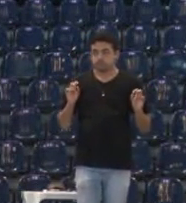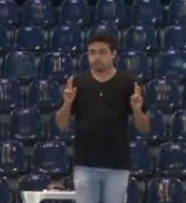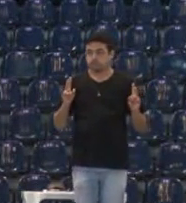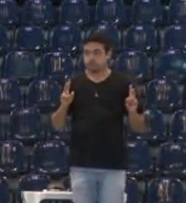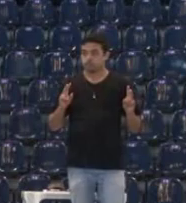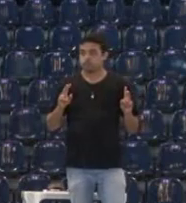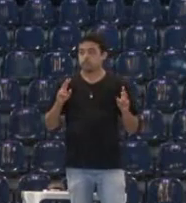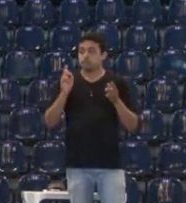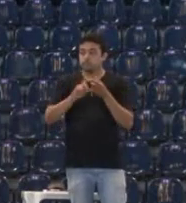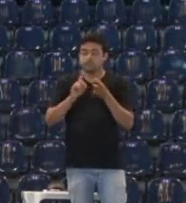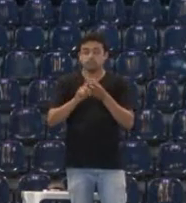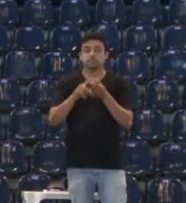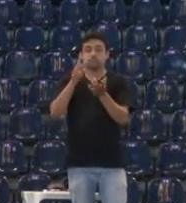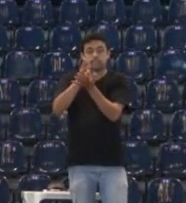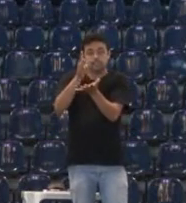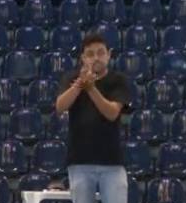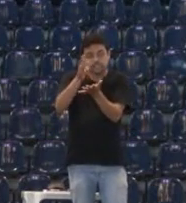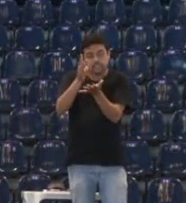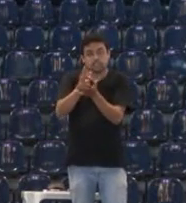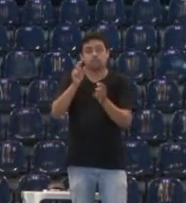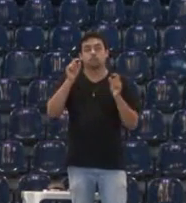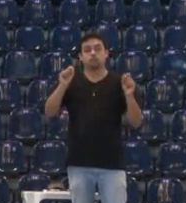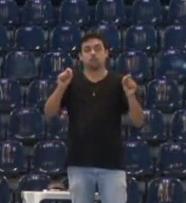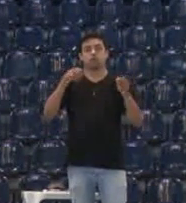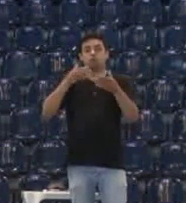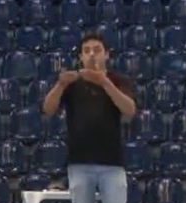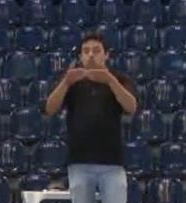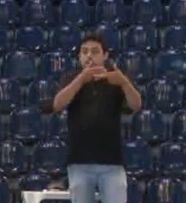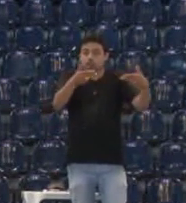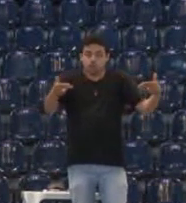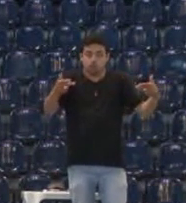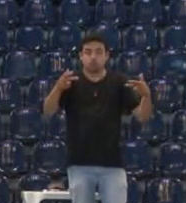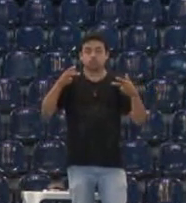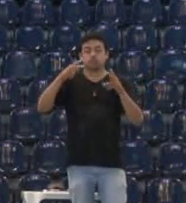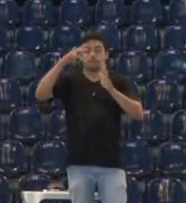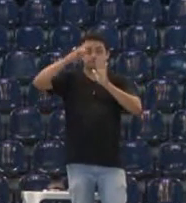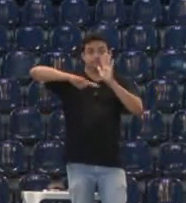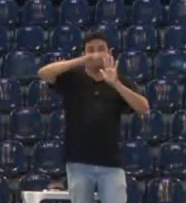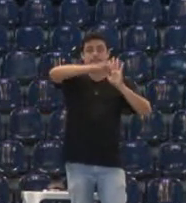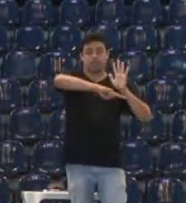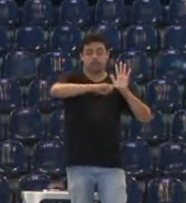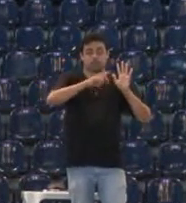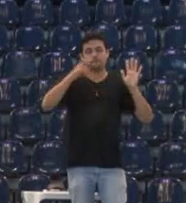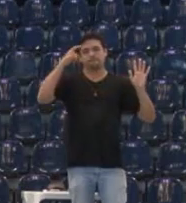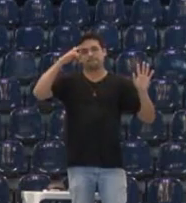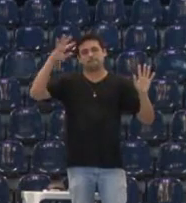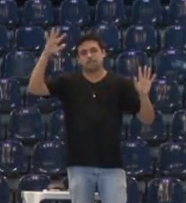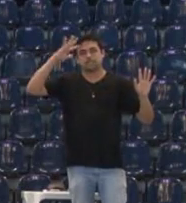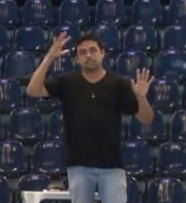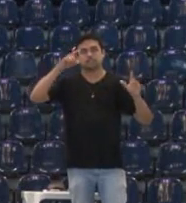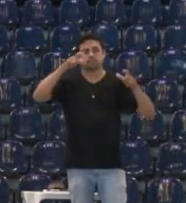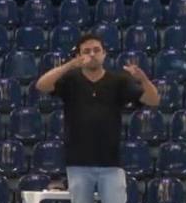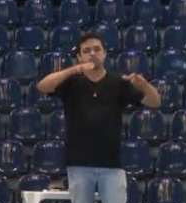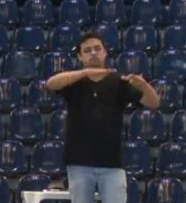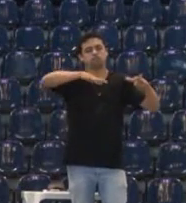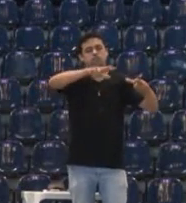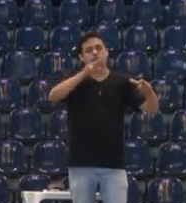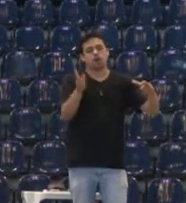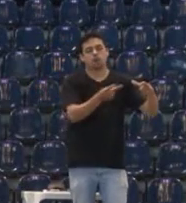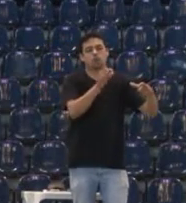bem toda vez que você pega qualquer coisa pra lei pense sempre nisso